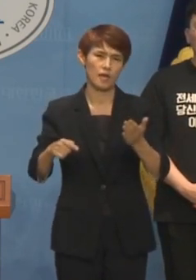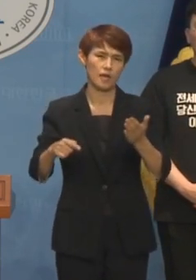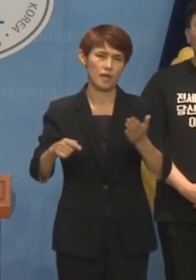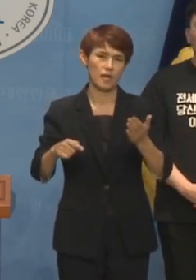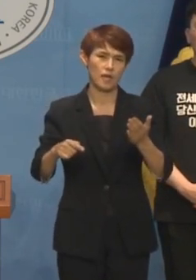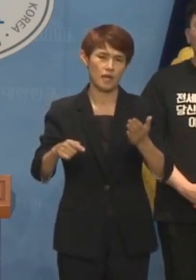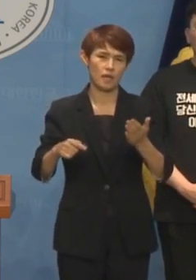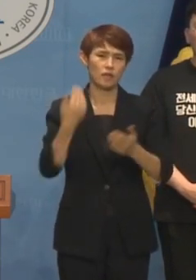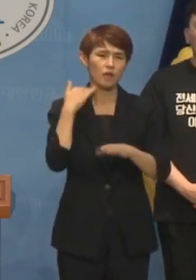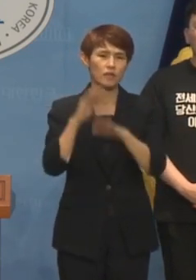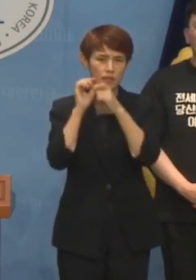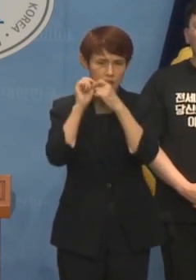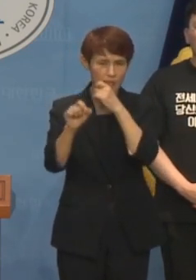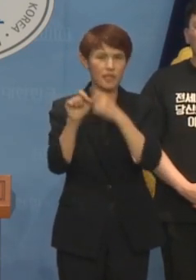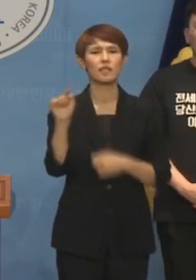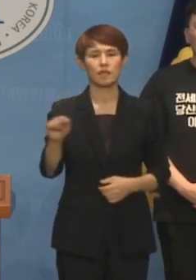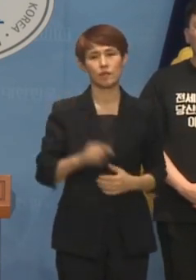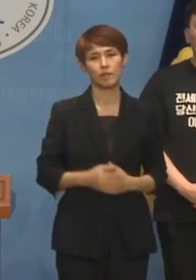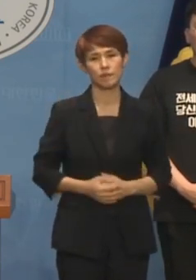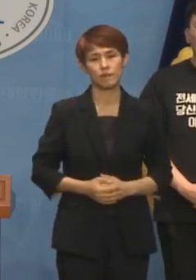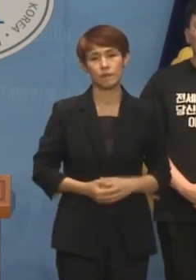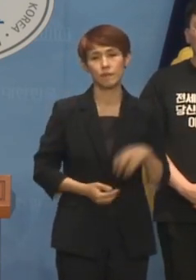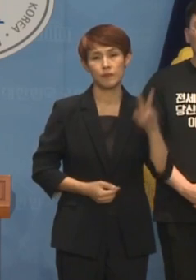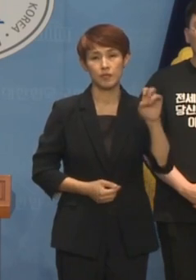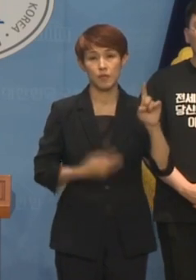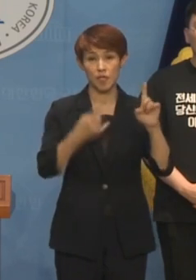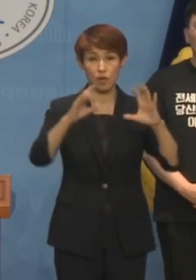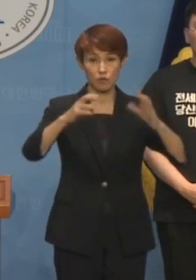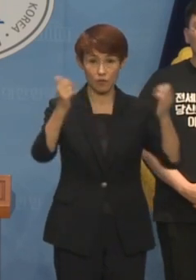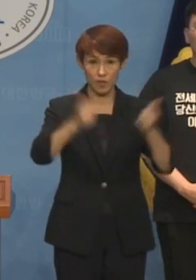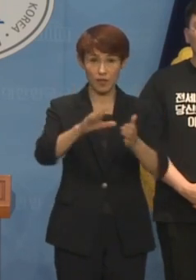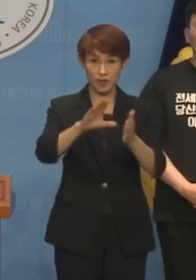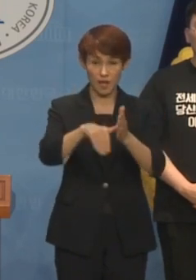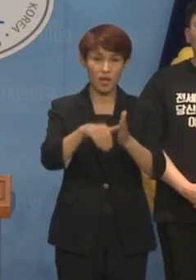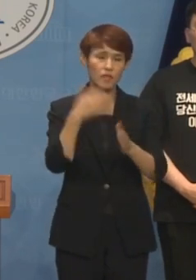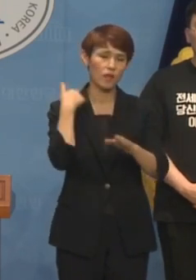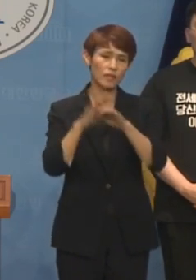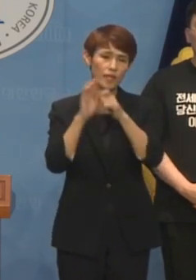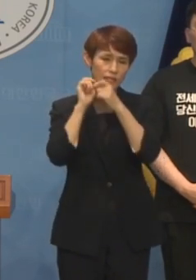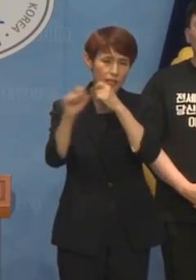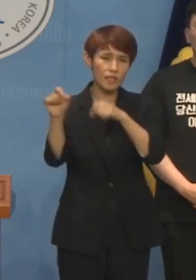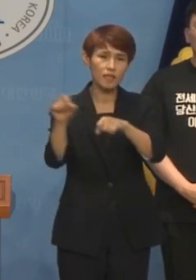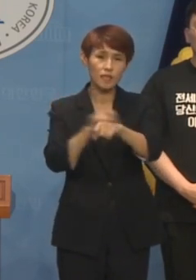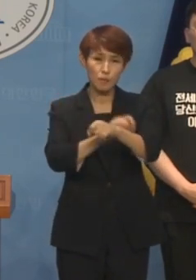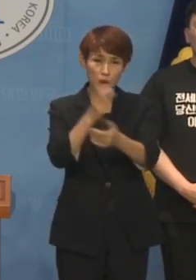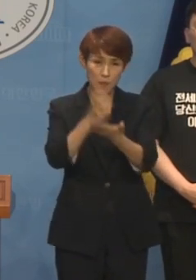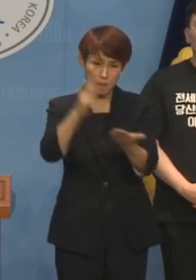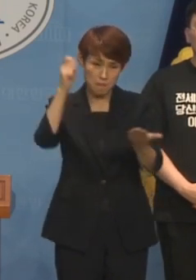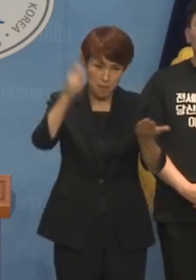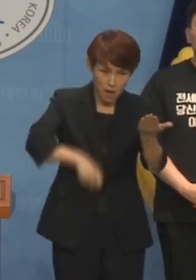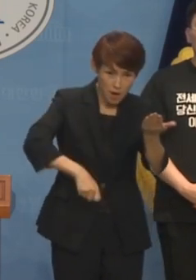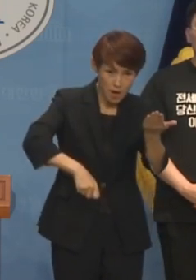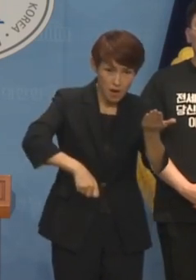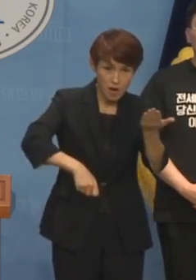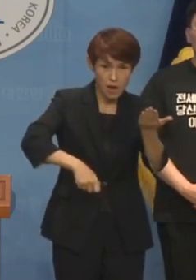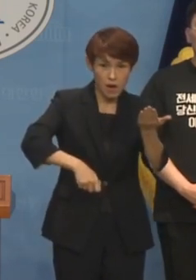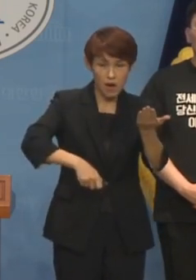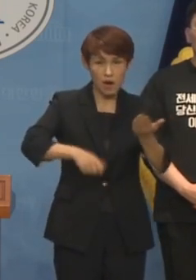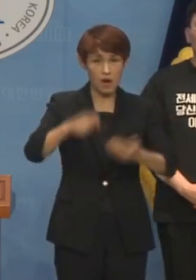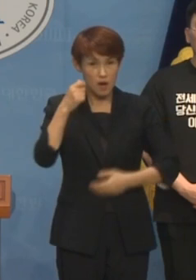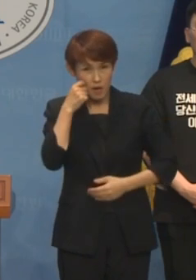저는 반문하지 않을 수 없습니다. 21대 국회에서 전세 사기 특별법이 통과되느냐 안 되느냐 그것이